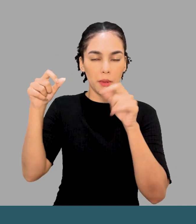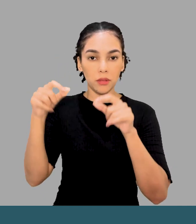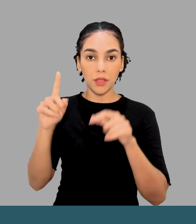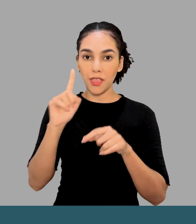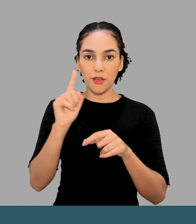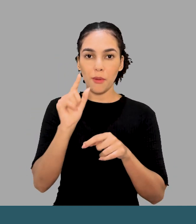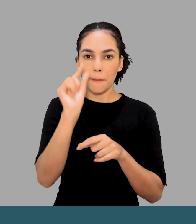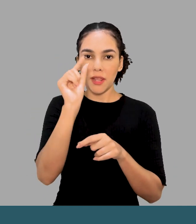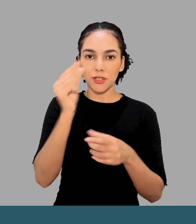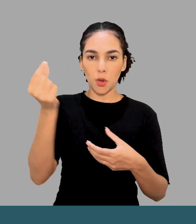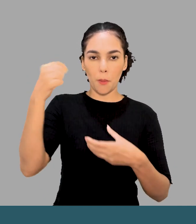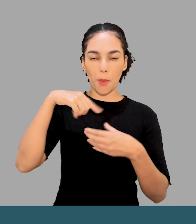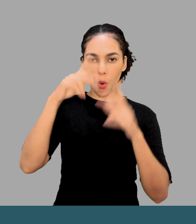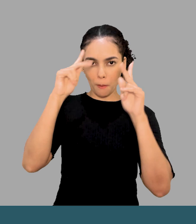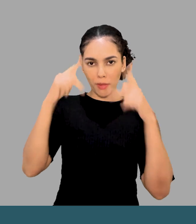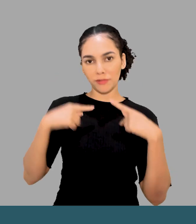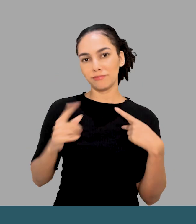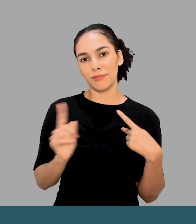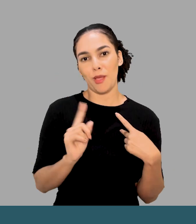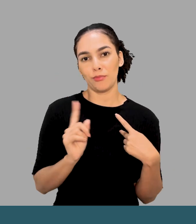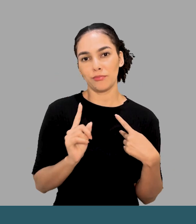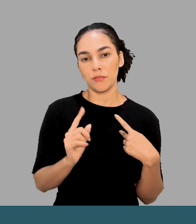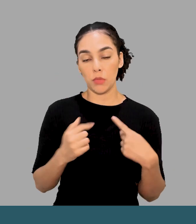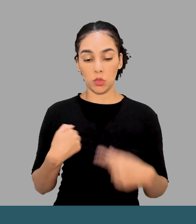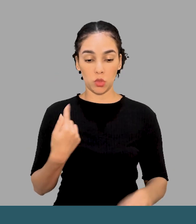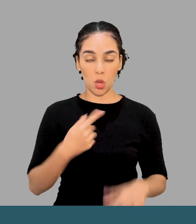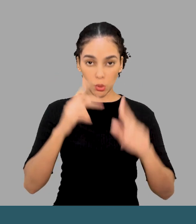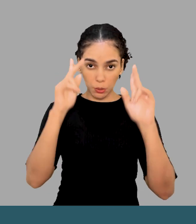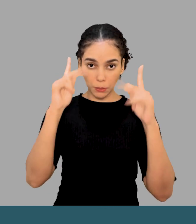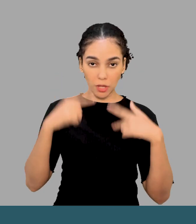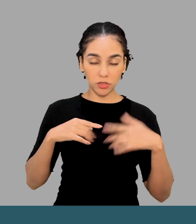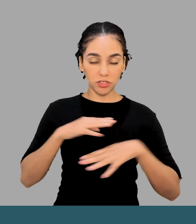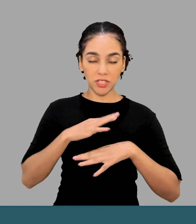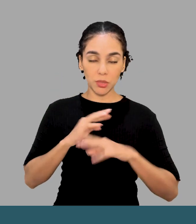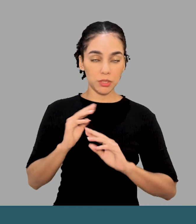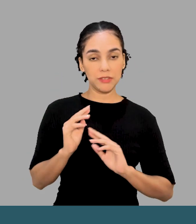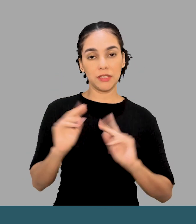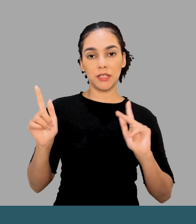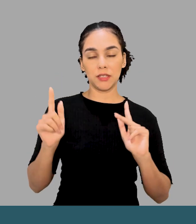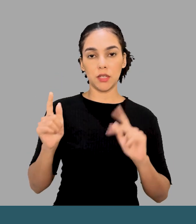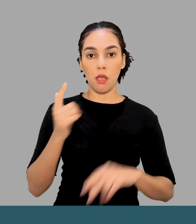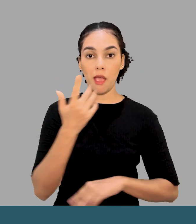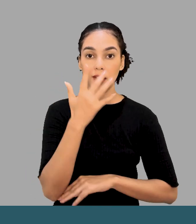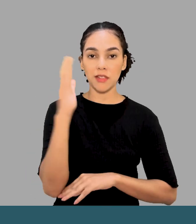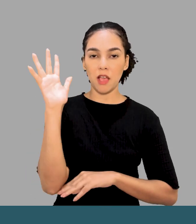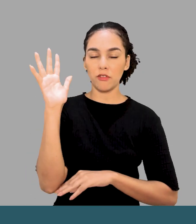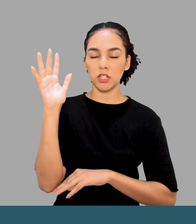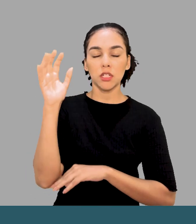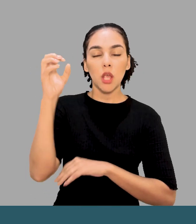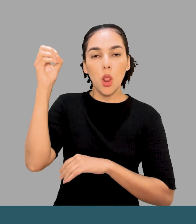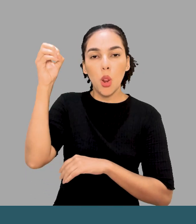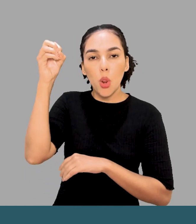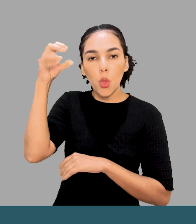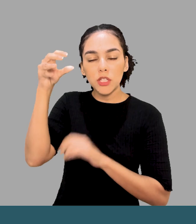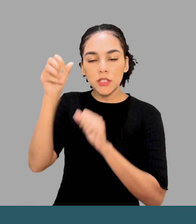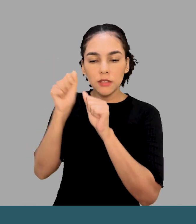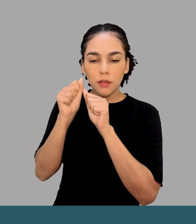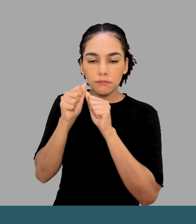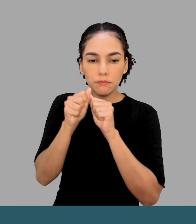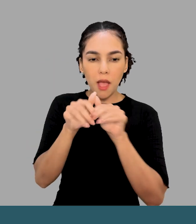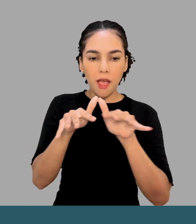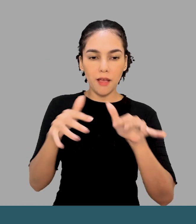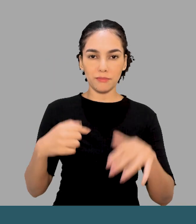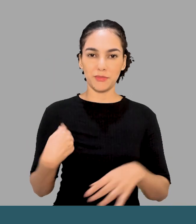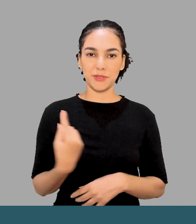para o ser humano. O ser humano veio de uma forma indireta. A árvore que ela jogou um pedacinho de luz no meio do nosso peito.